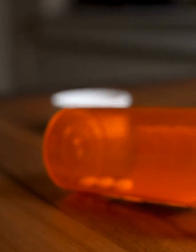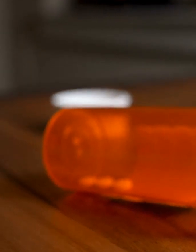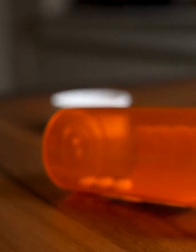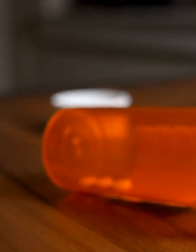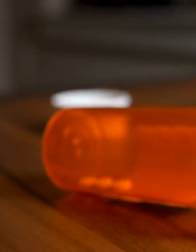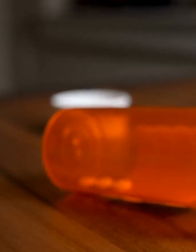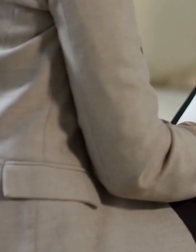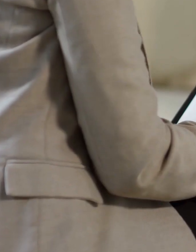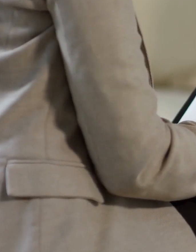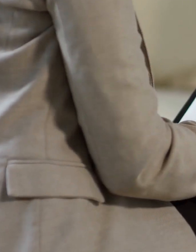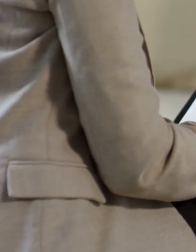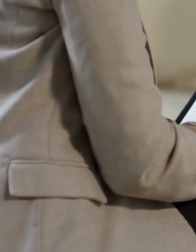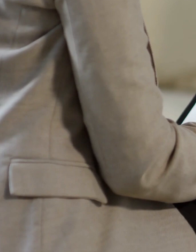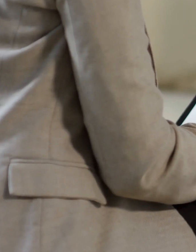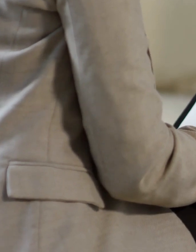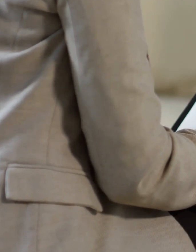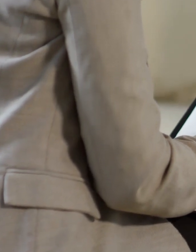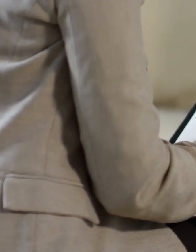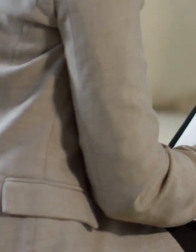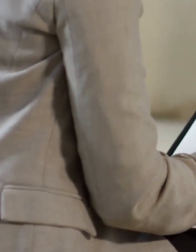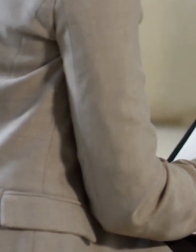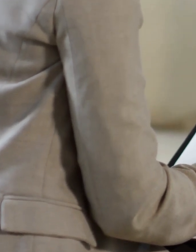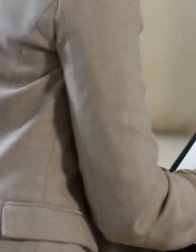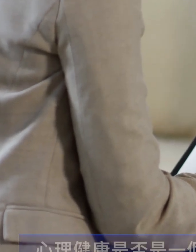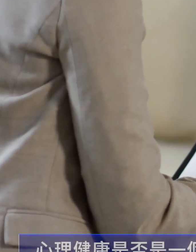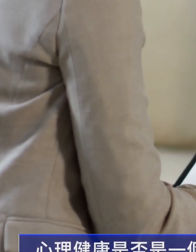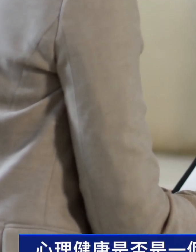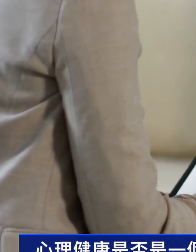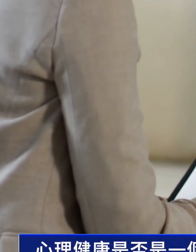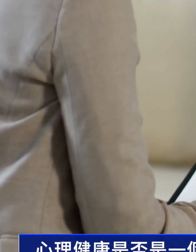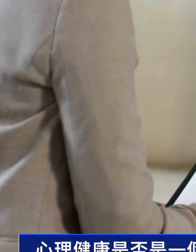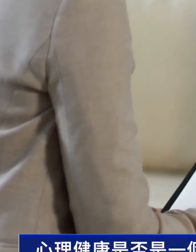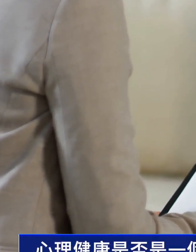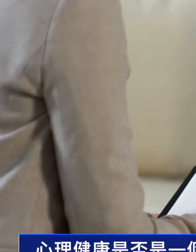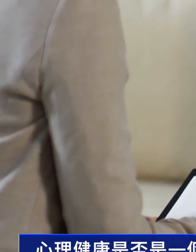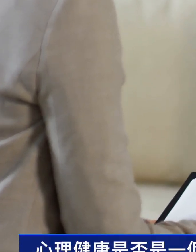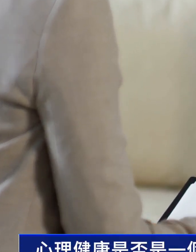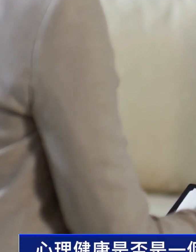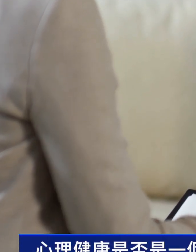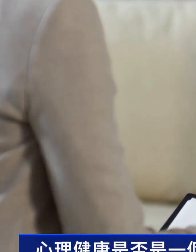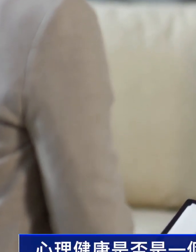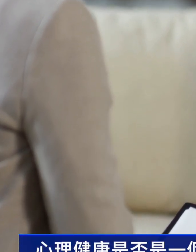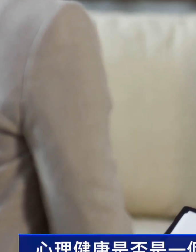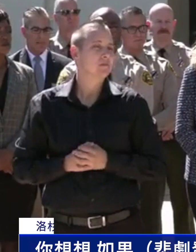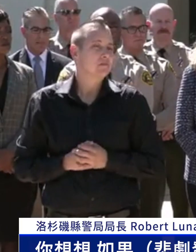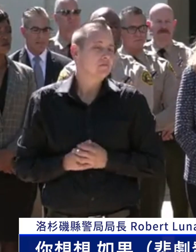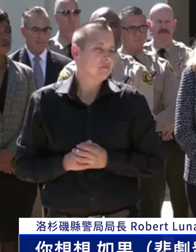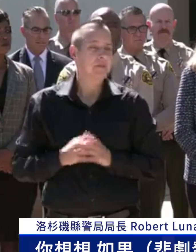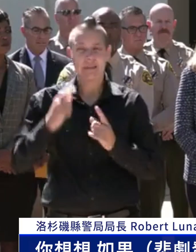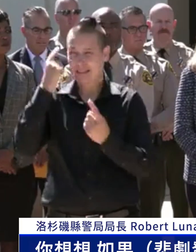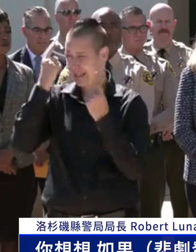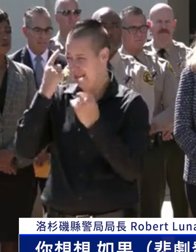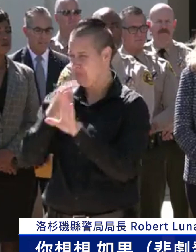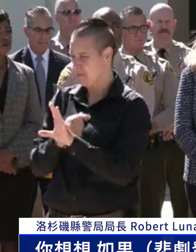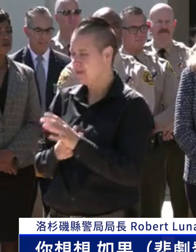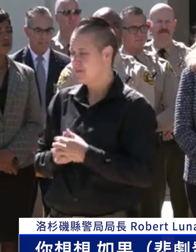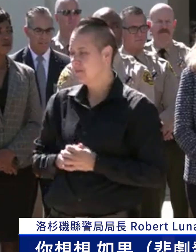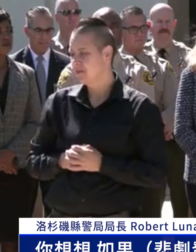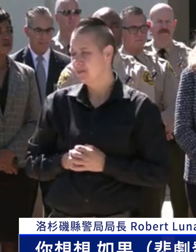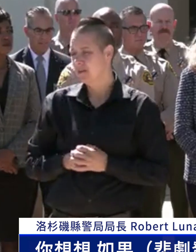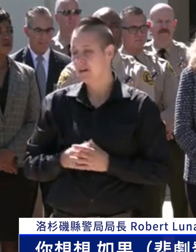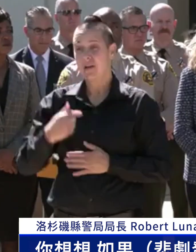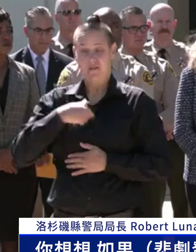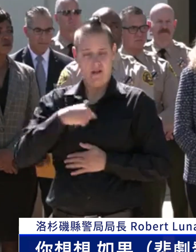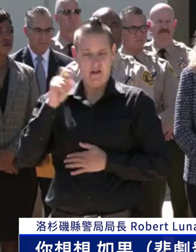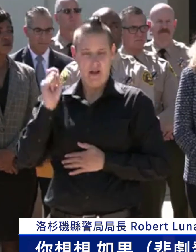停止了服药，也没有偏激的行为。 Whether mental health is a factor or not, think about this.